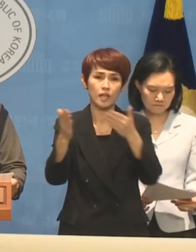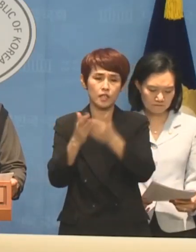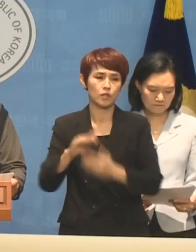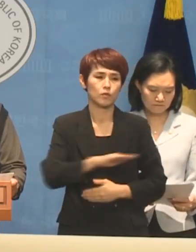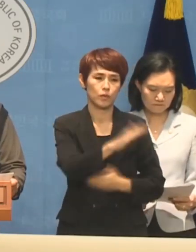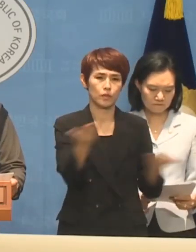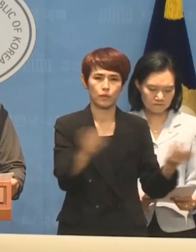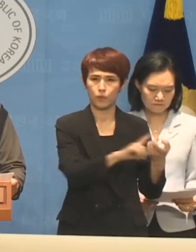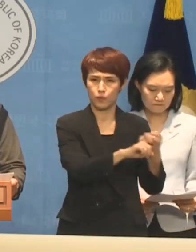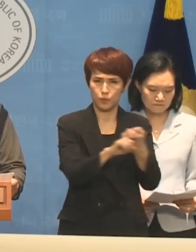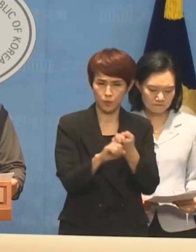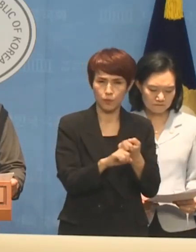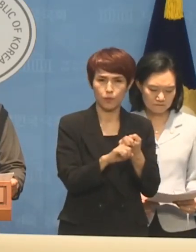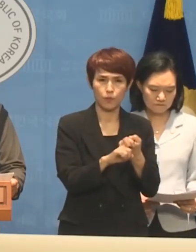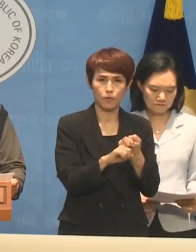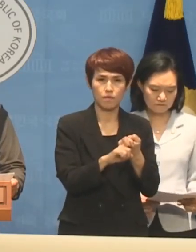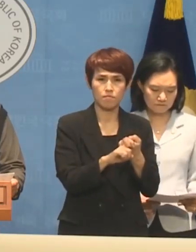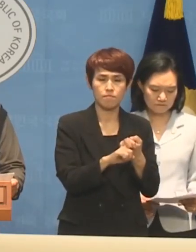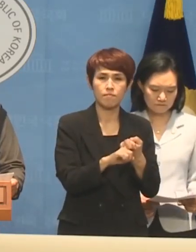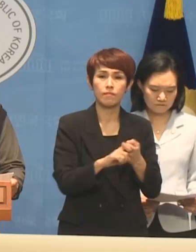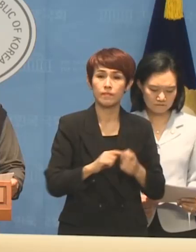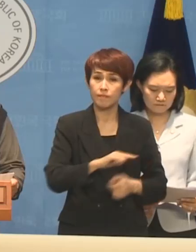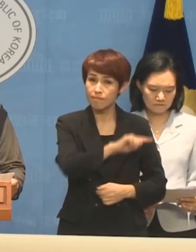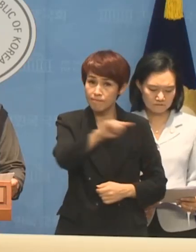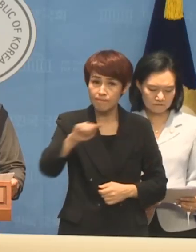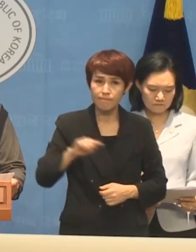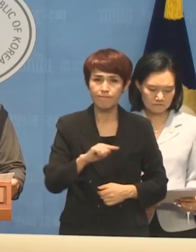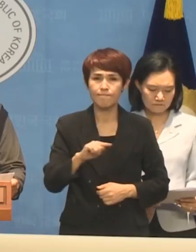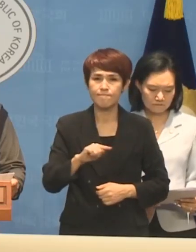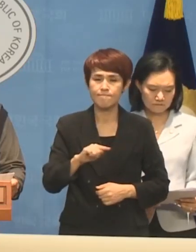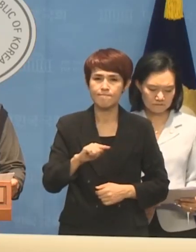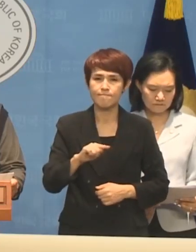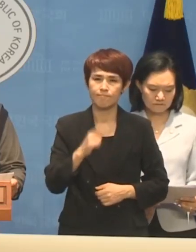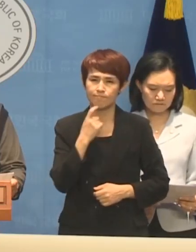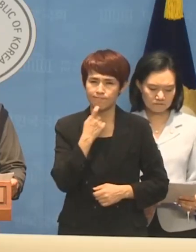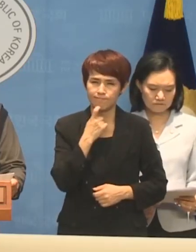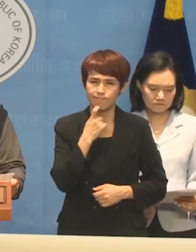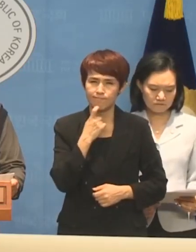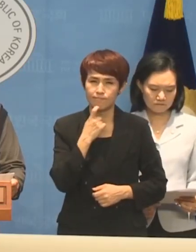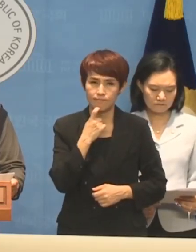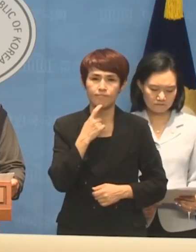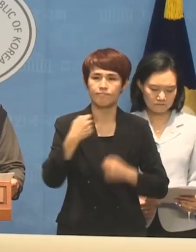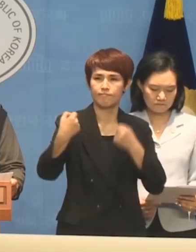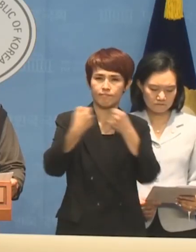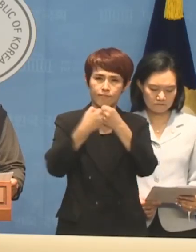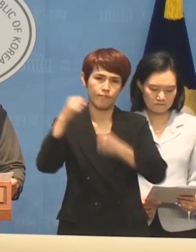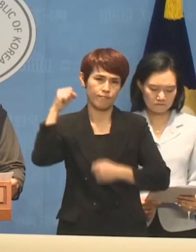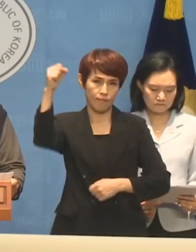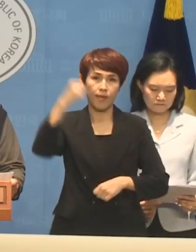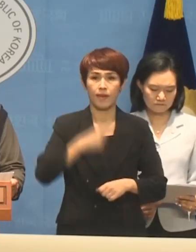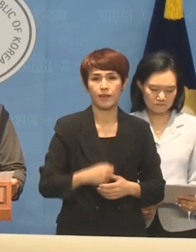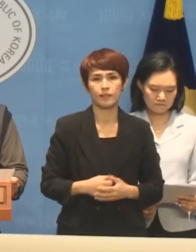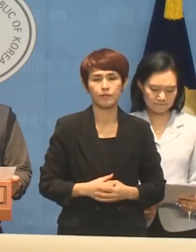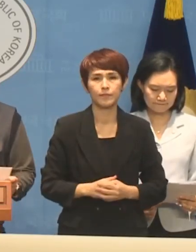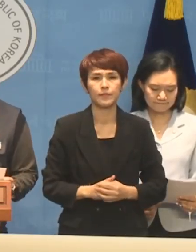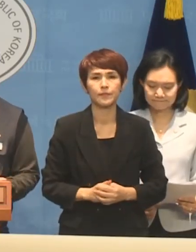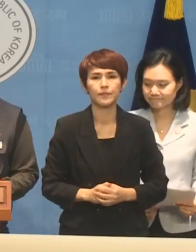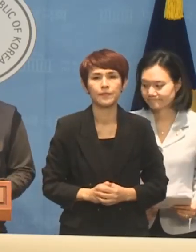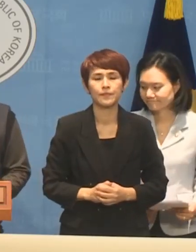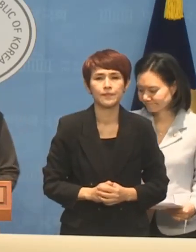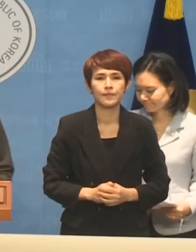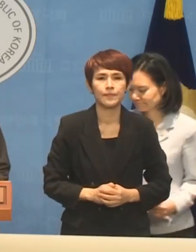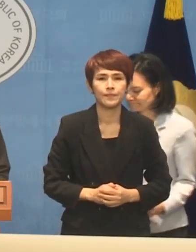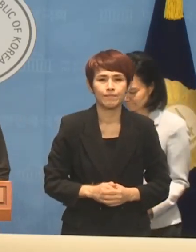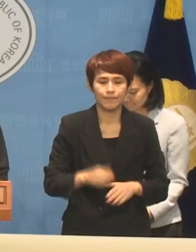한국노총과 민주노총, 참여연대와 연금행동이 두 눈 부릅뜨고 끝까지 싸워나가겠습니다. 감사합니다.